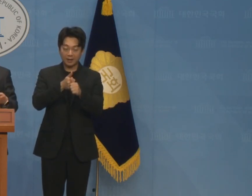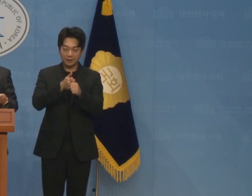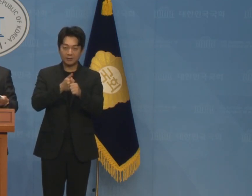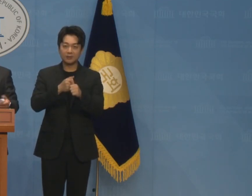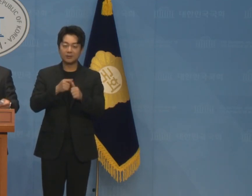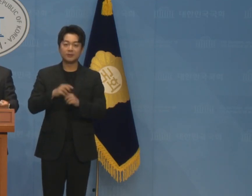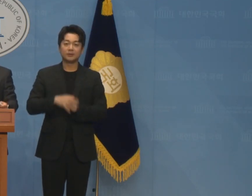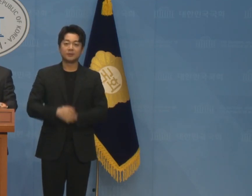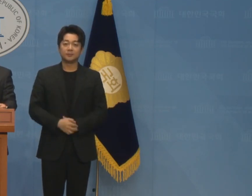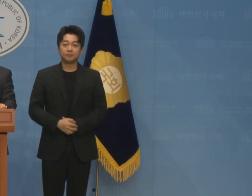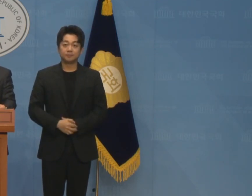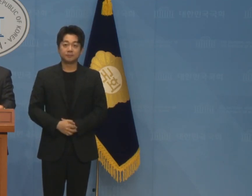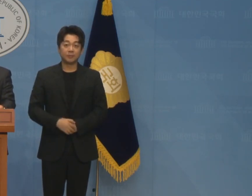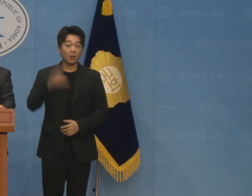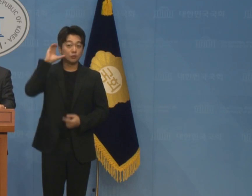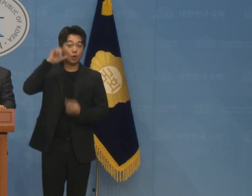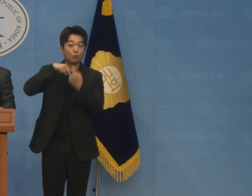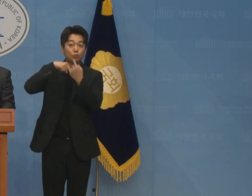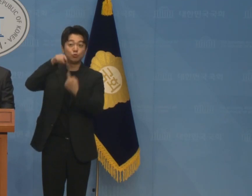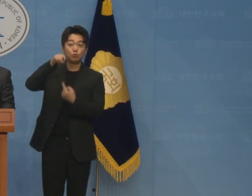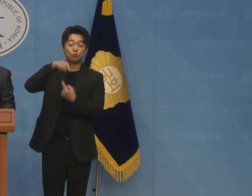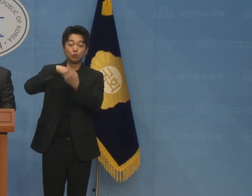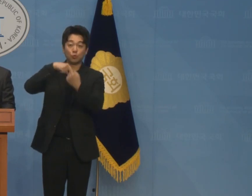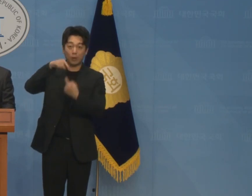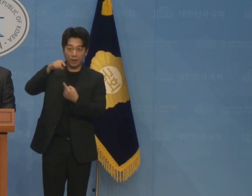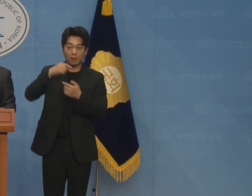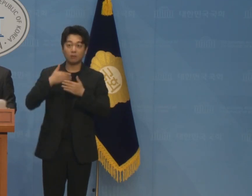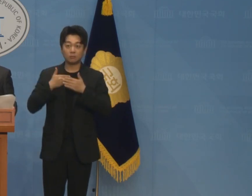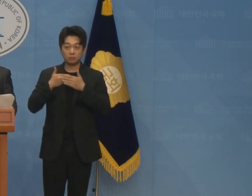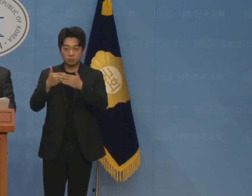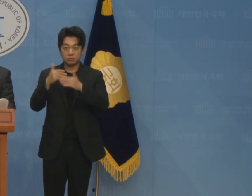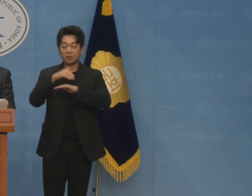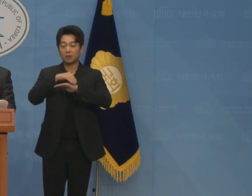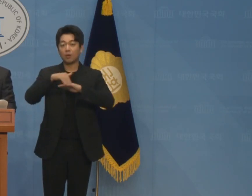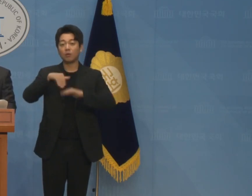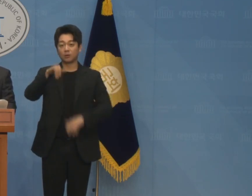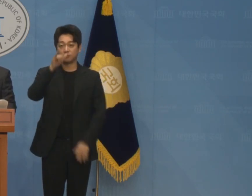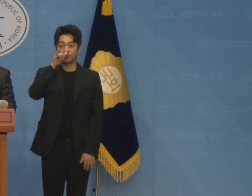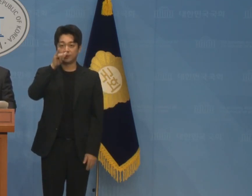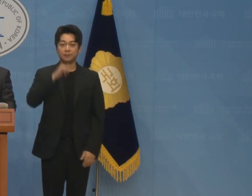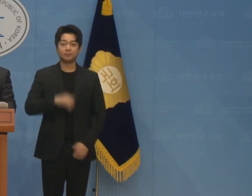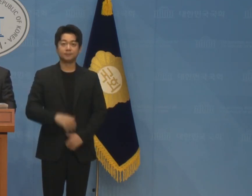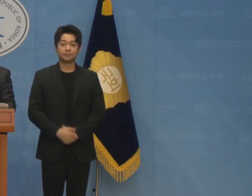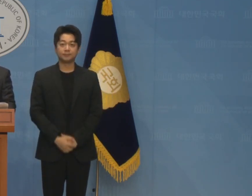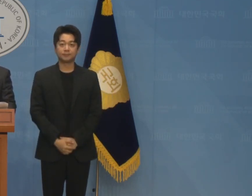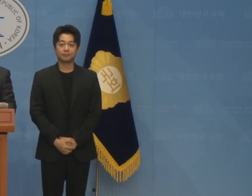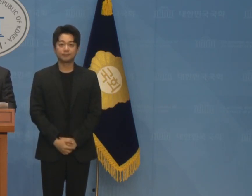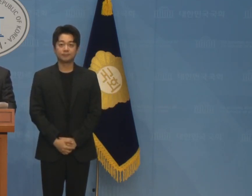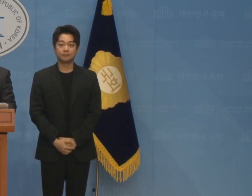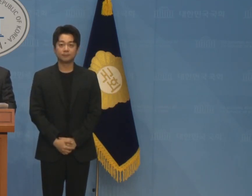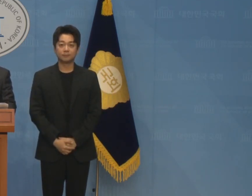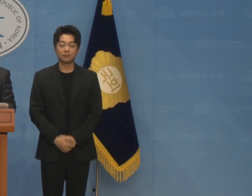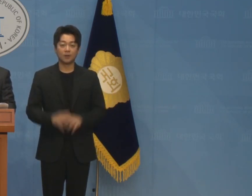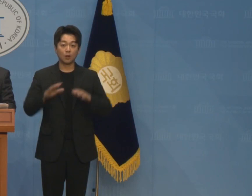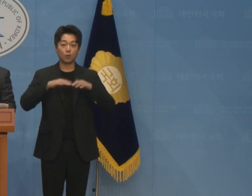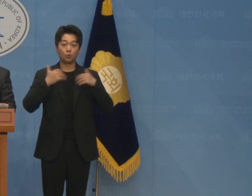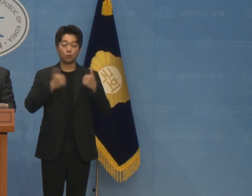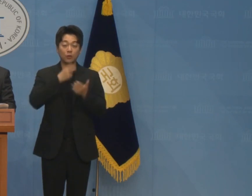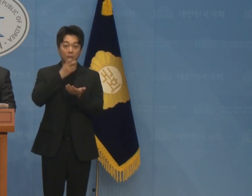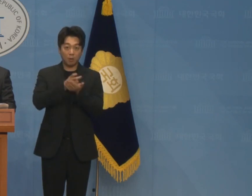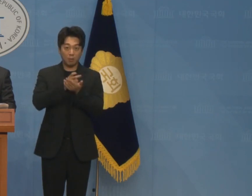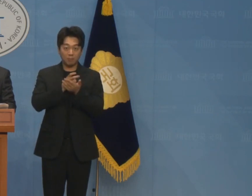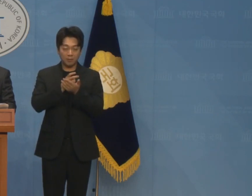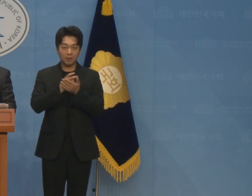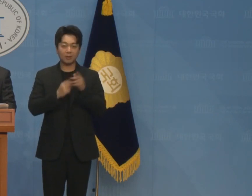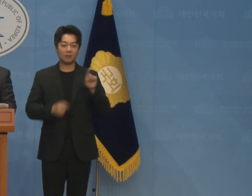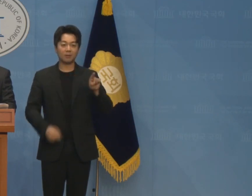준용되어서 청문회 개최를 의결한 것이고 따라서 국회 증언법 제12조 및